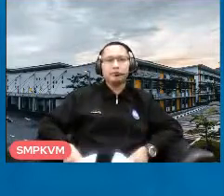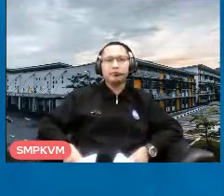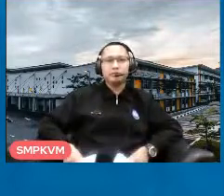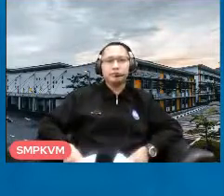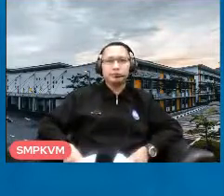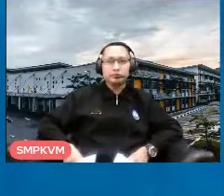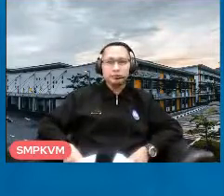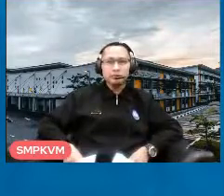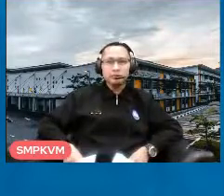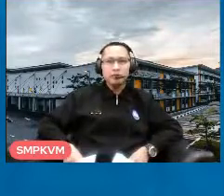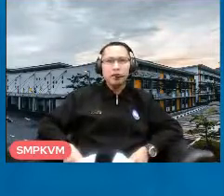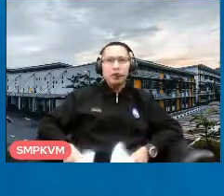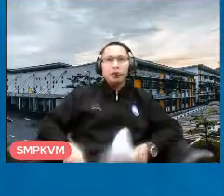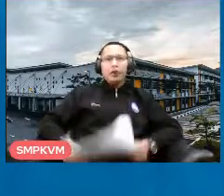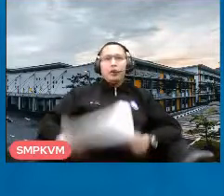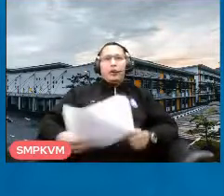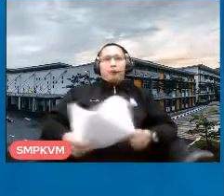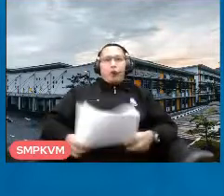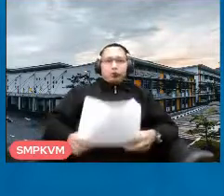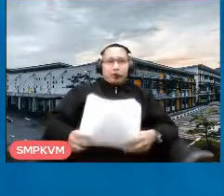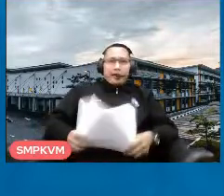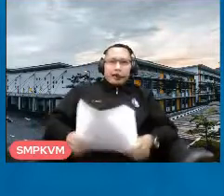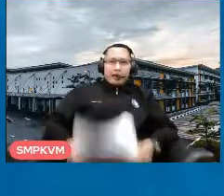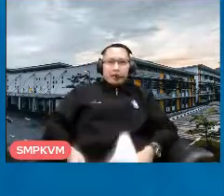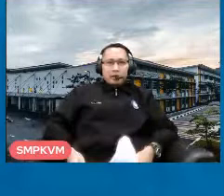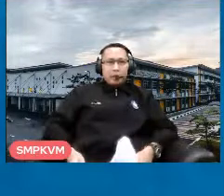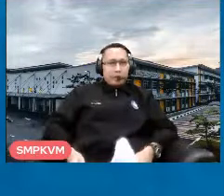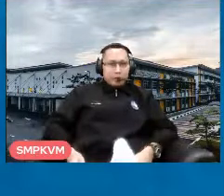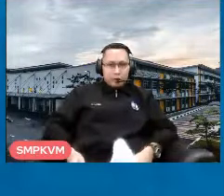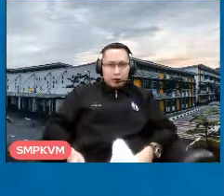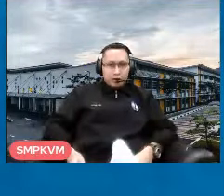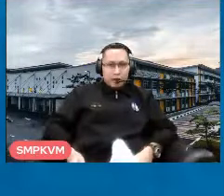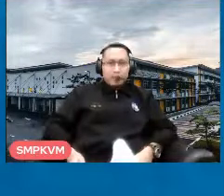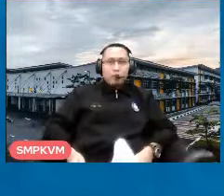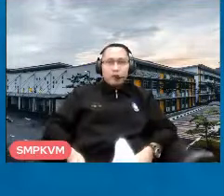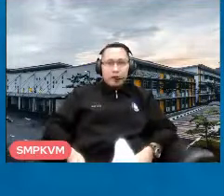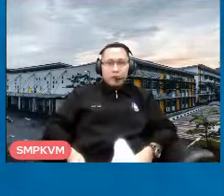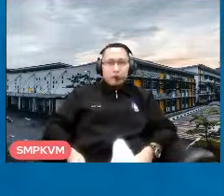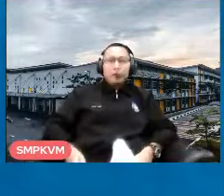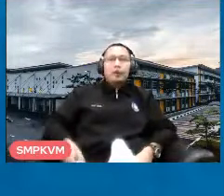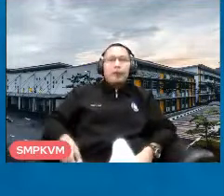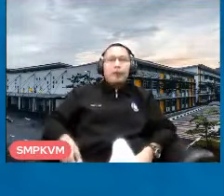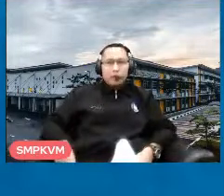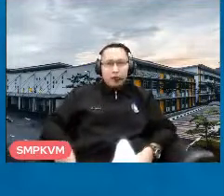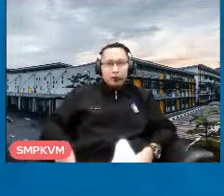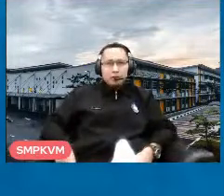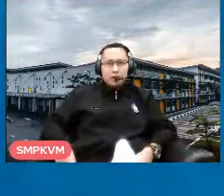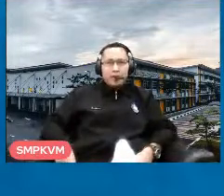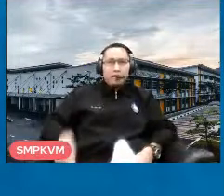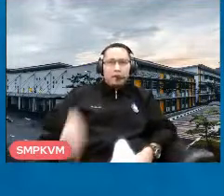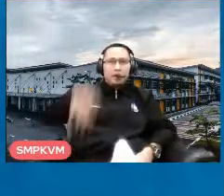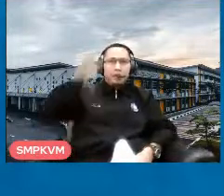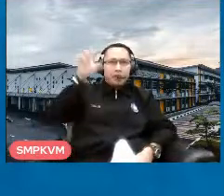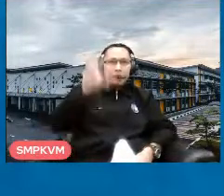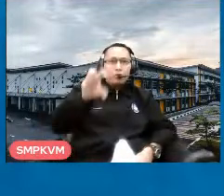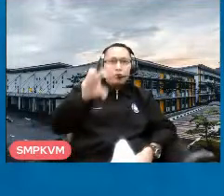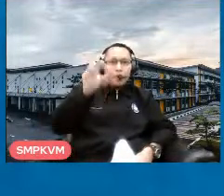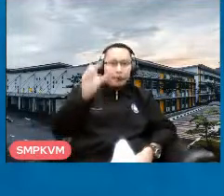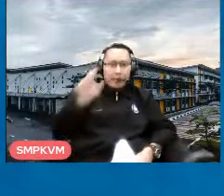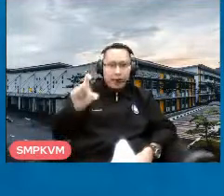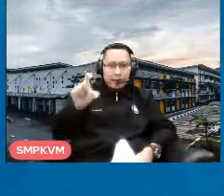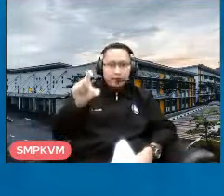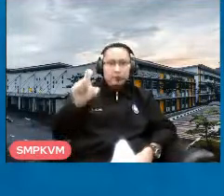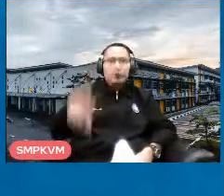next Oke ponteng kelas dibuka putih sekolahan ponteng kelas maksudnya tak masuk kelas Anda telah